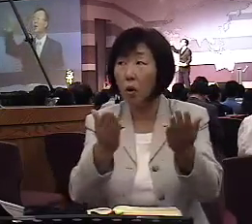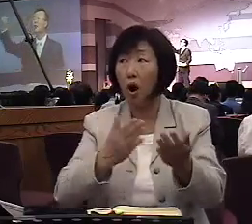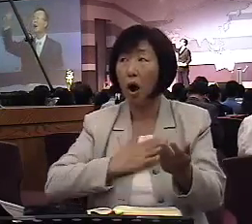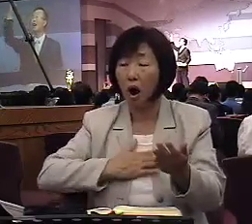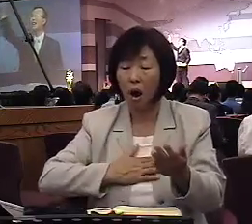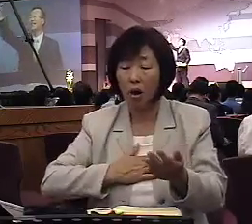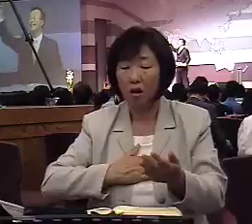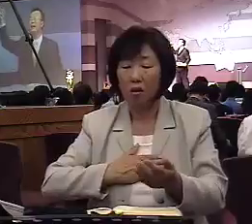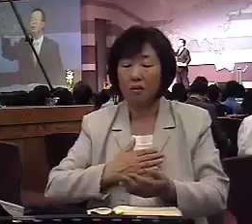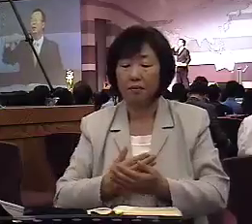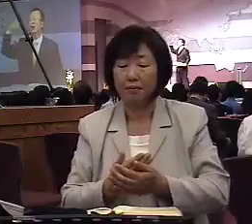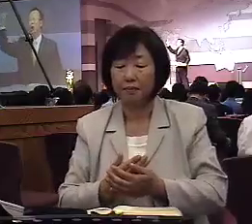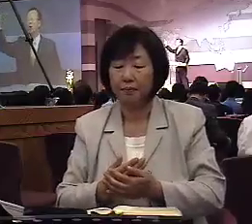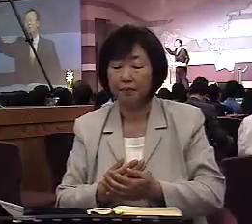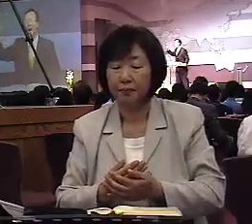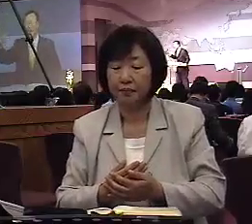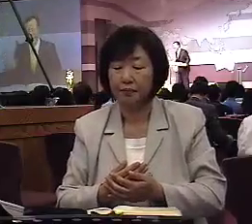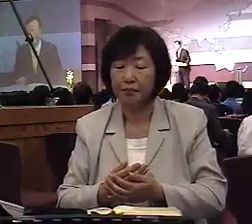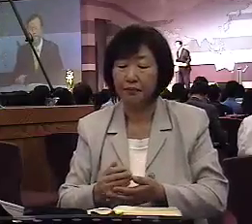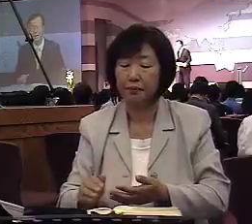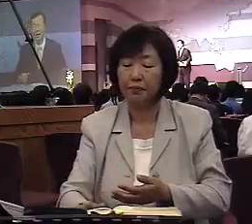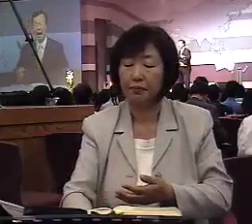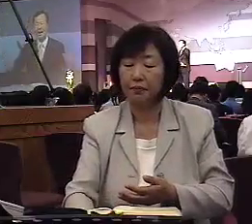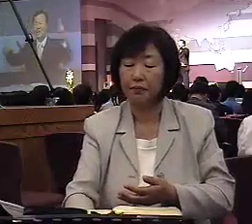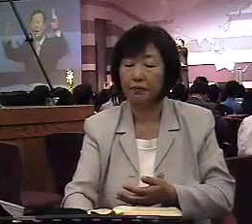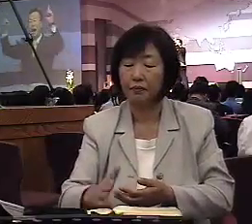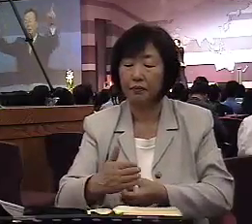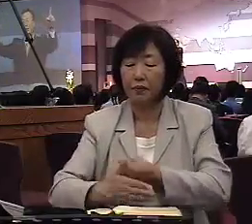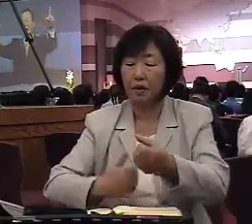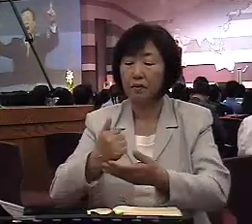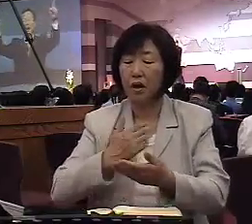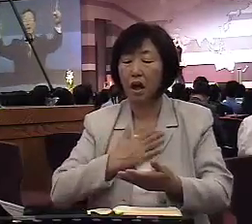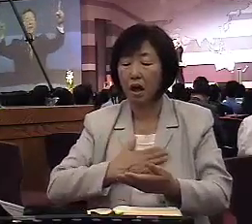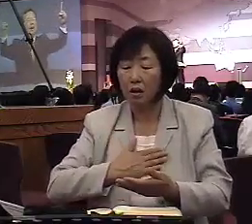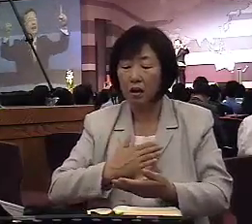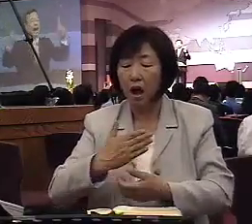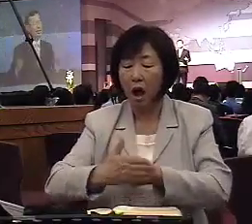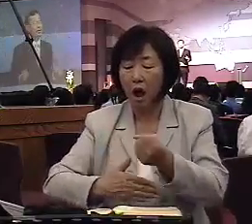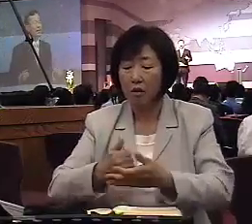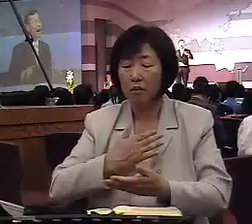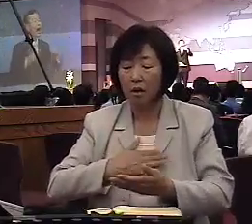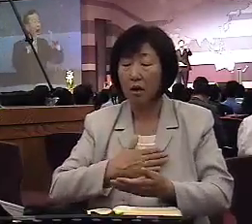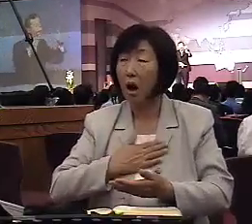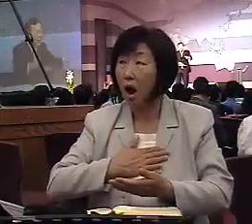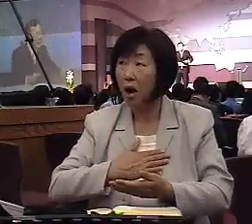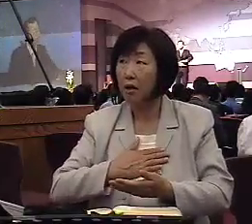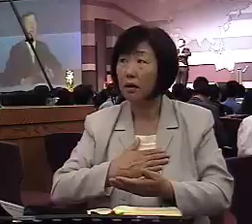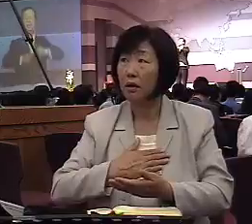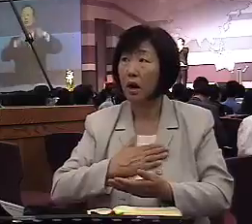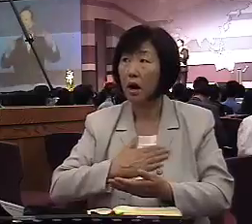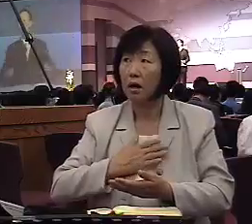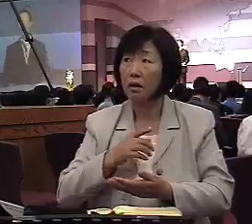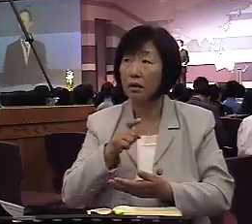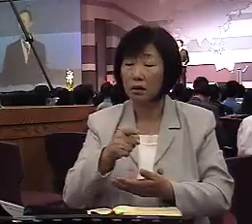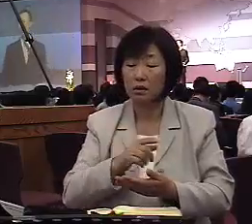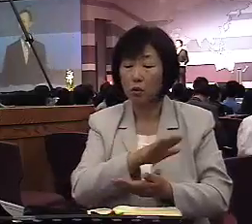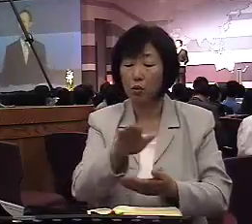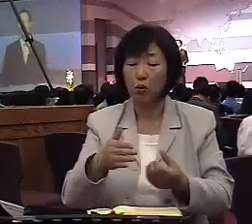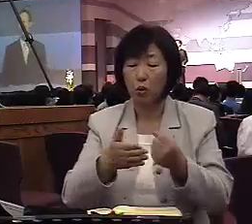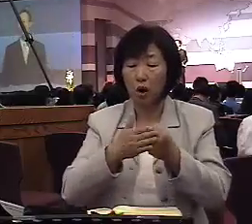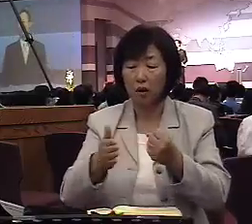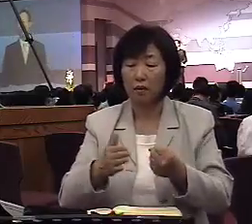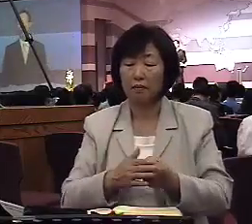you. We know God and we are known by Him. 하나님을 안다. 하나님이 나를 아신다. 아는 것이 우리로